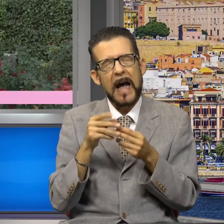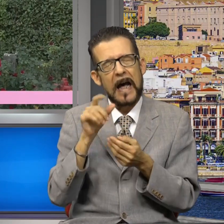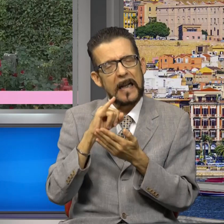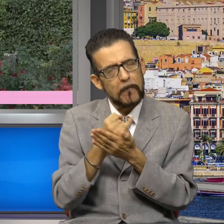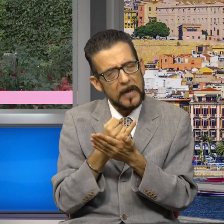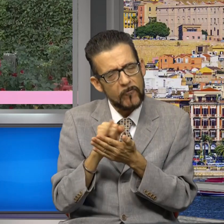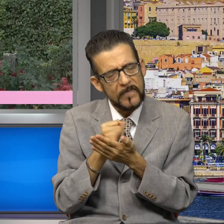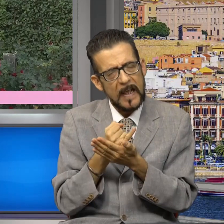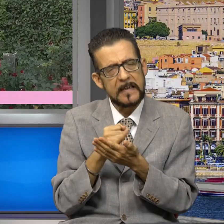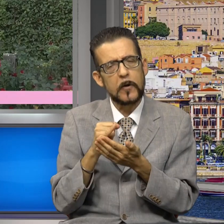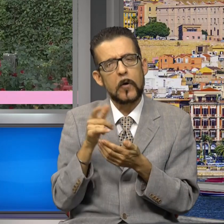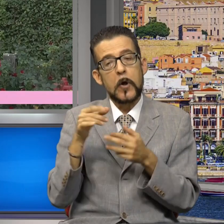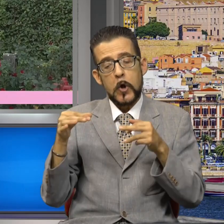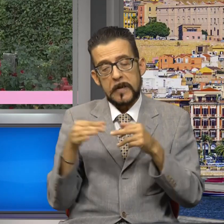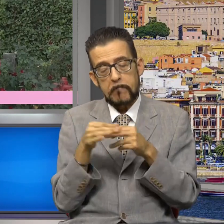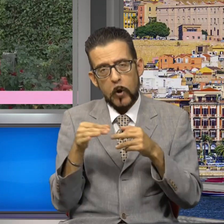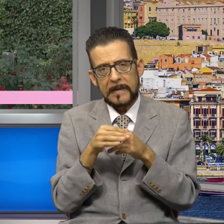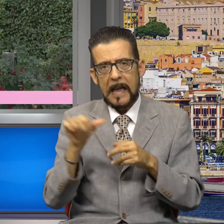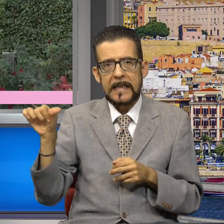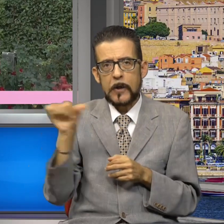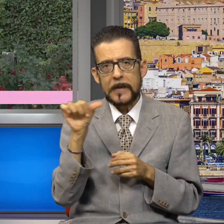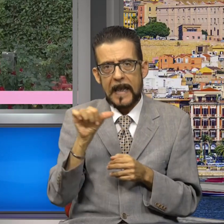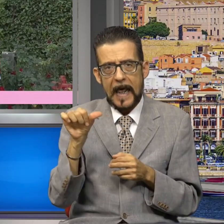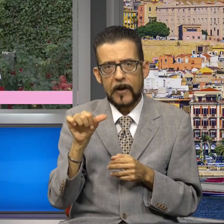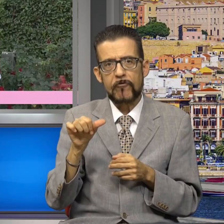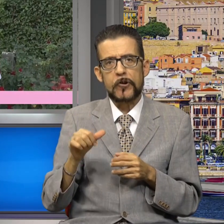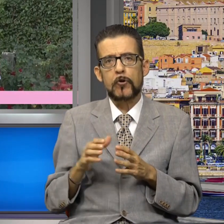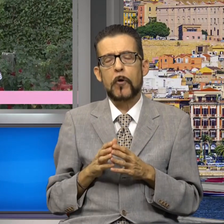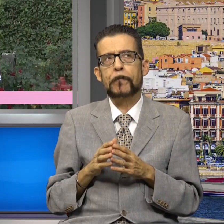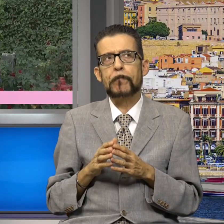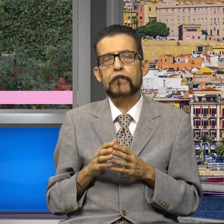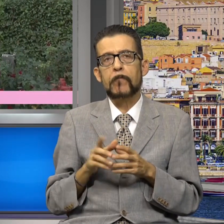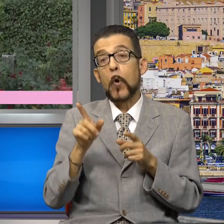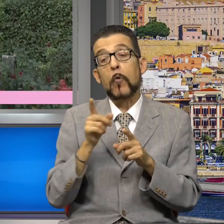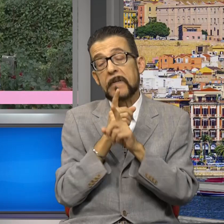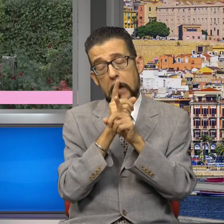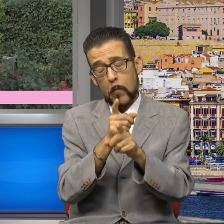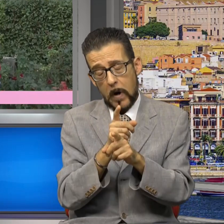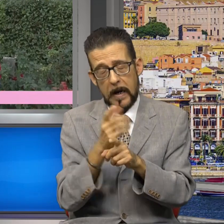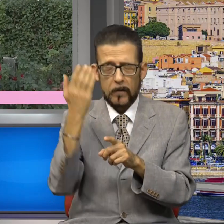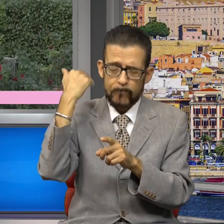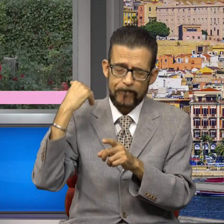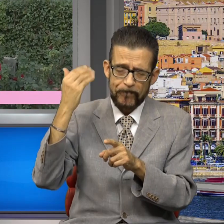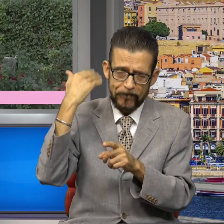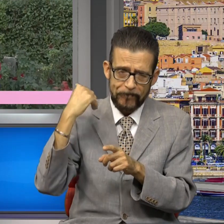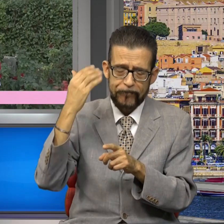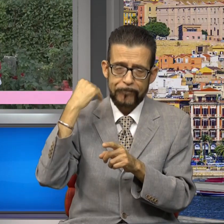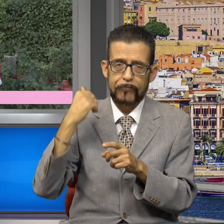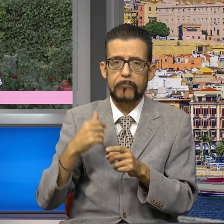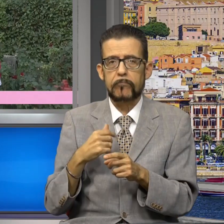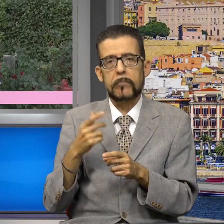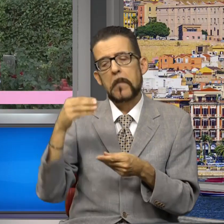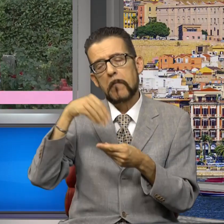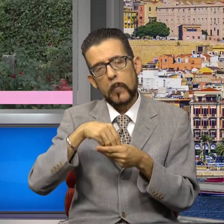precisazioni, perché lo sposalizio Ostell'Argino, almeno con i rituali, le tradizioni che